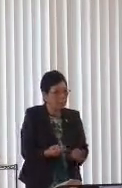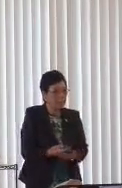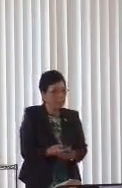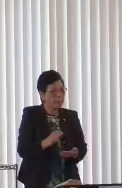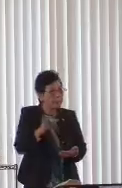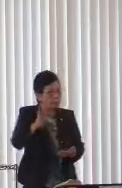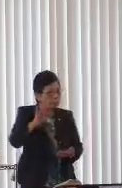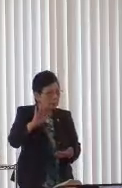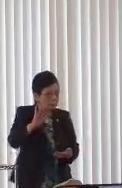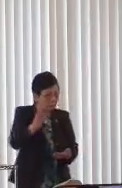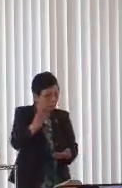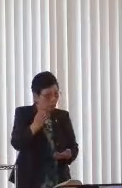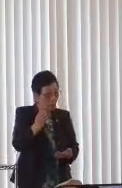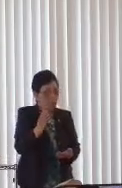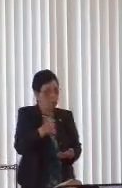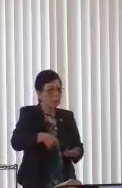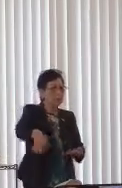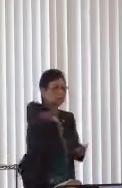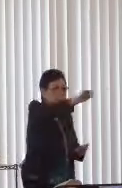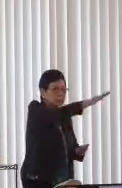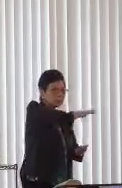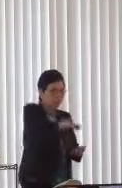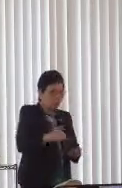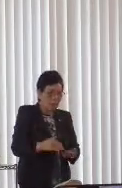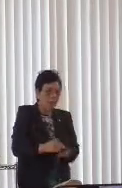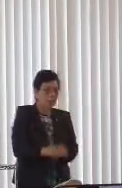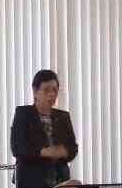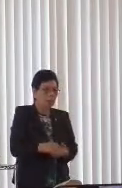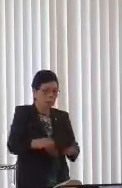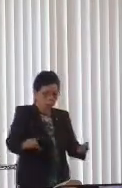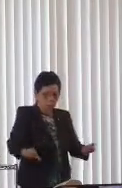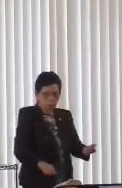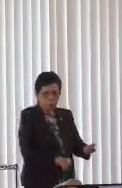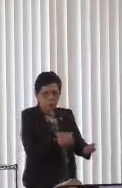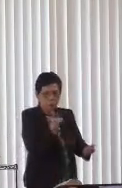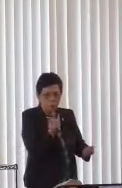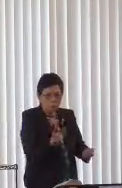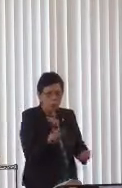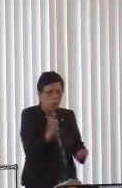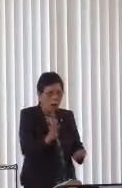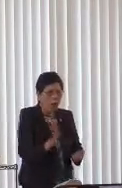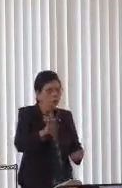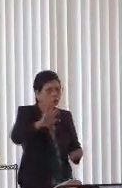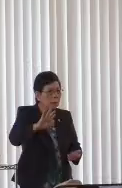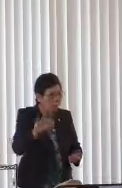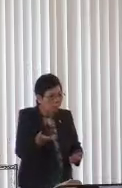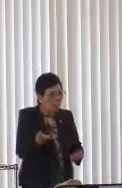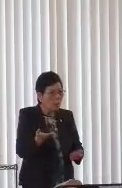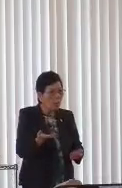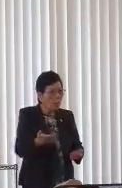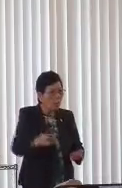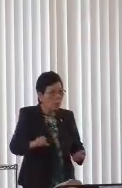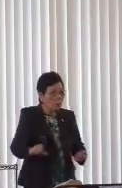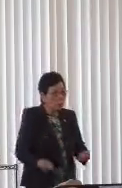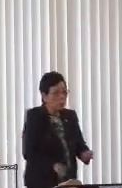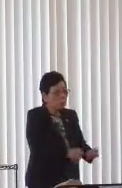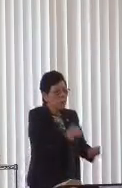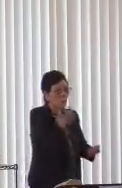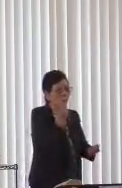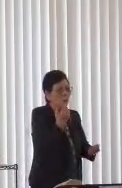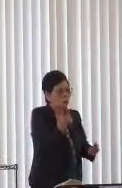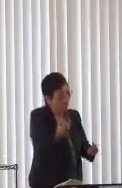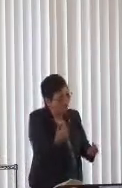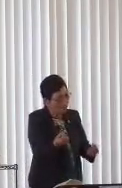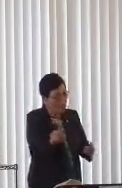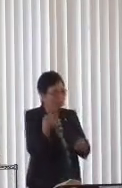しかし、私たちは罪は許されてますけれども、相変わらずこの罪の体を背負って生きているわけ